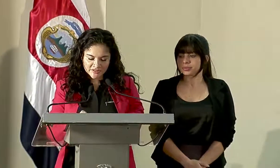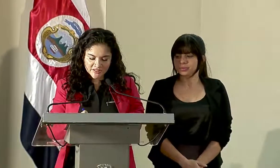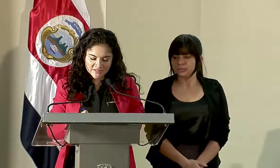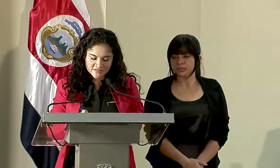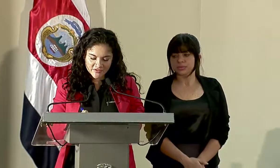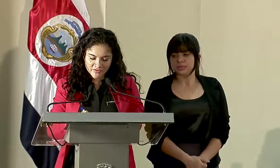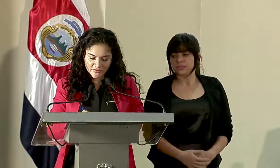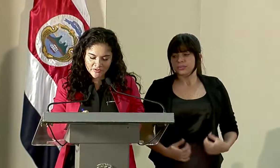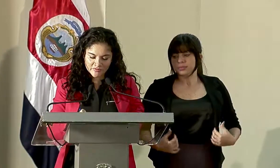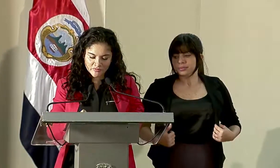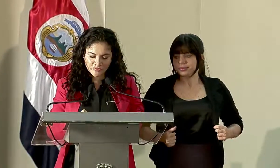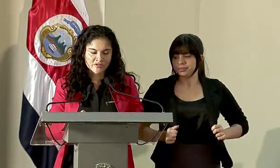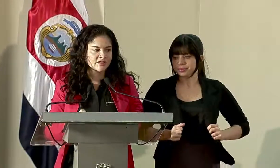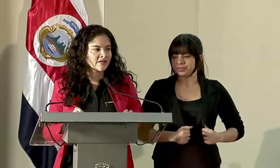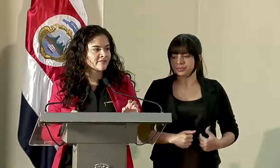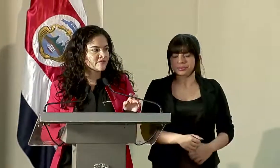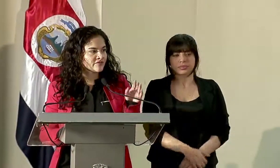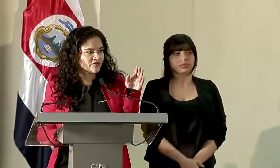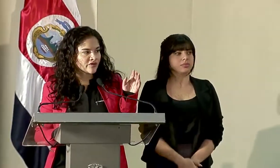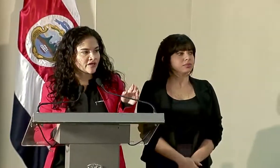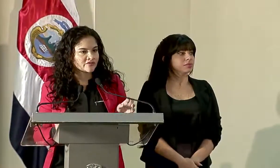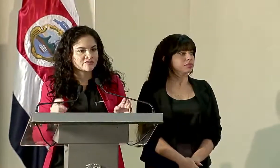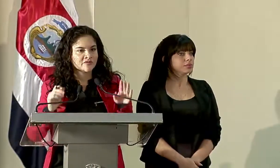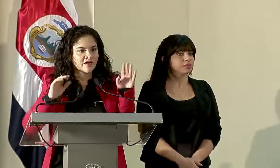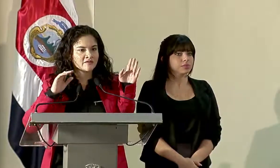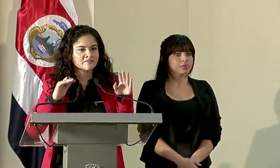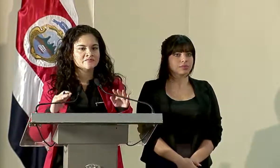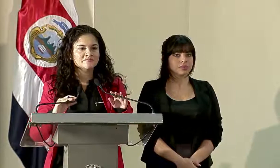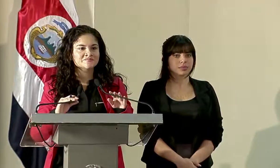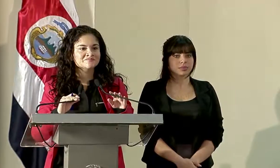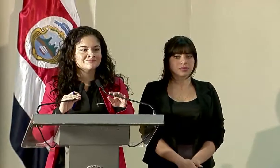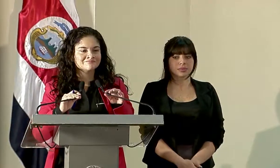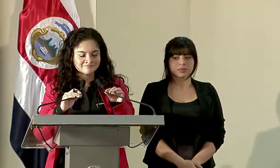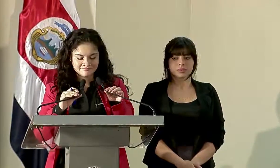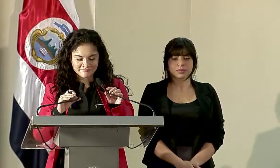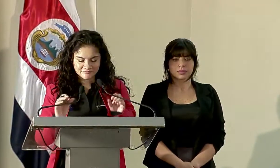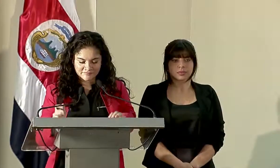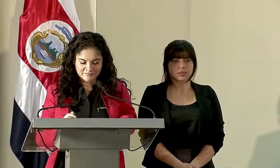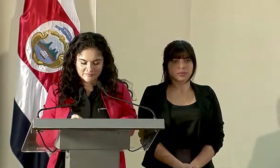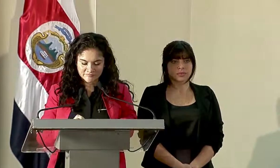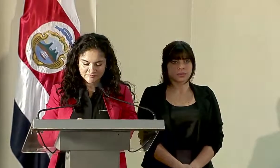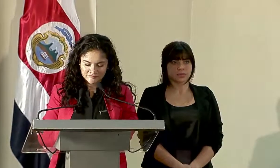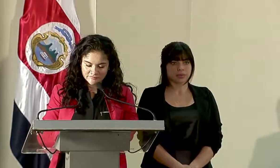Andrés Martínez, R. Hoy, Monumental, y don Carlos.